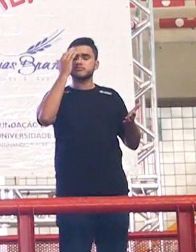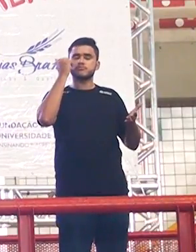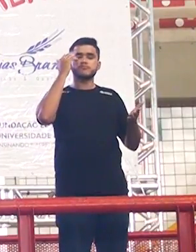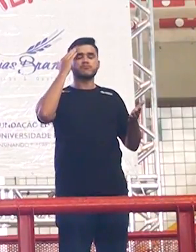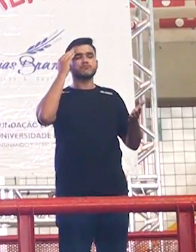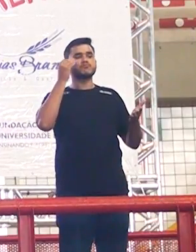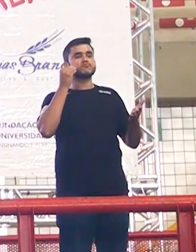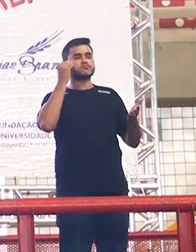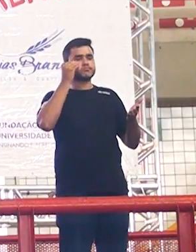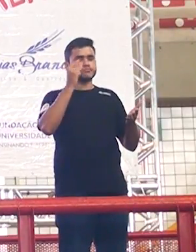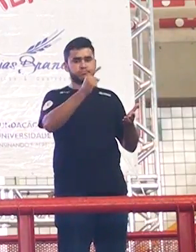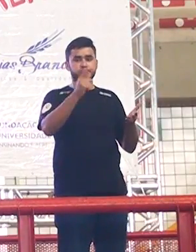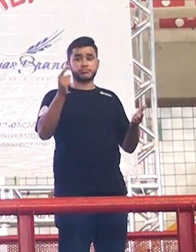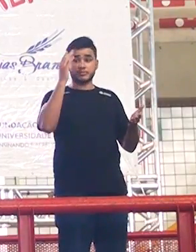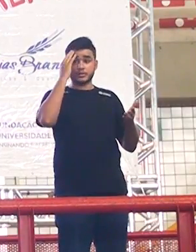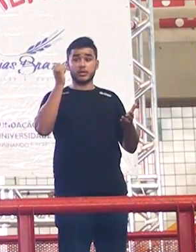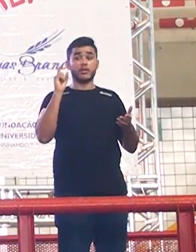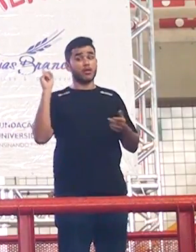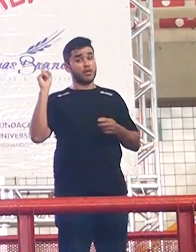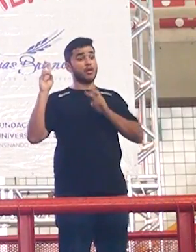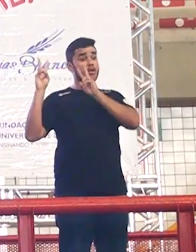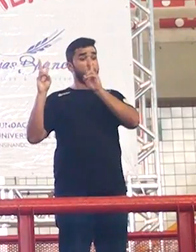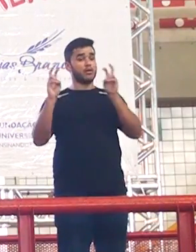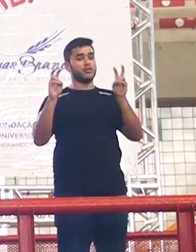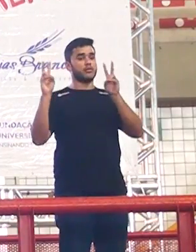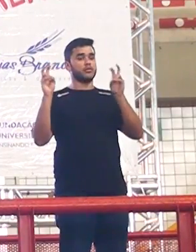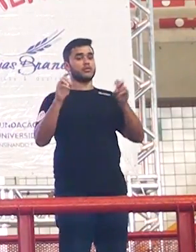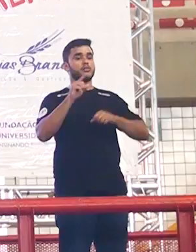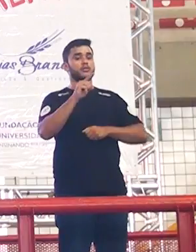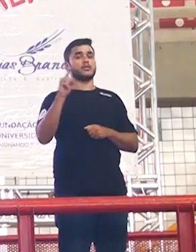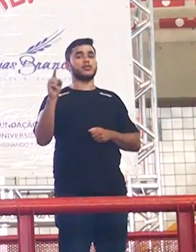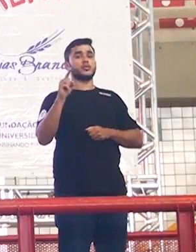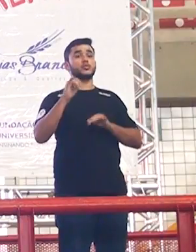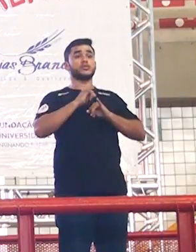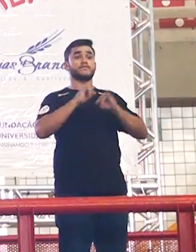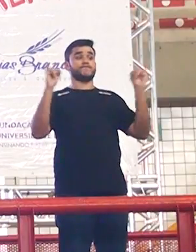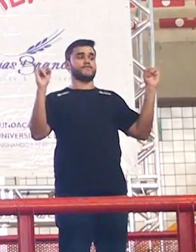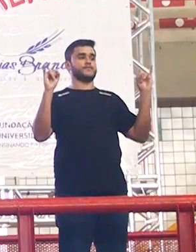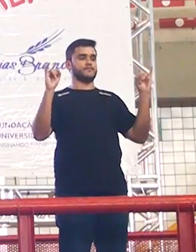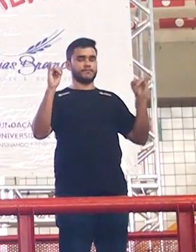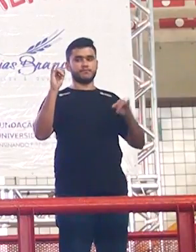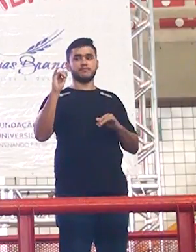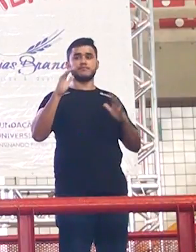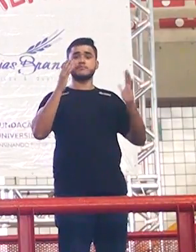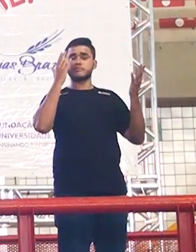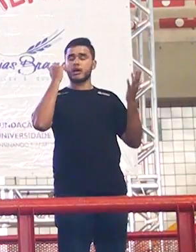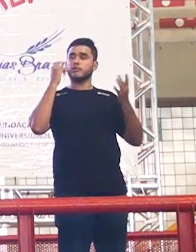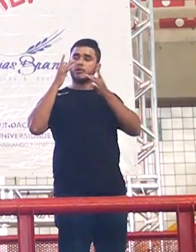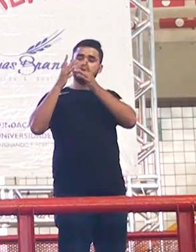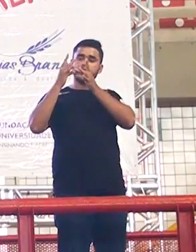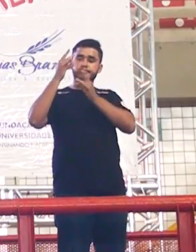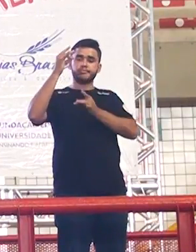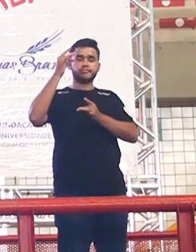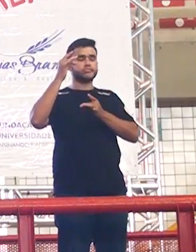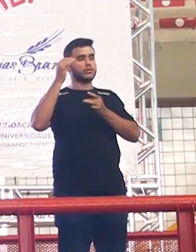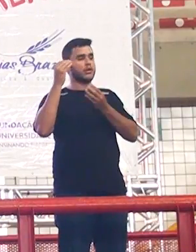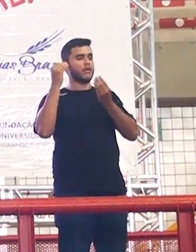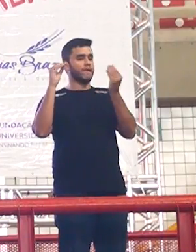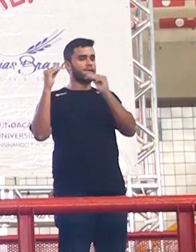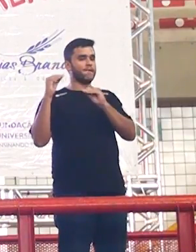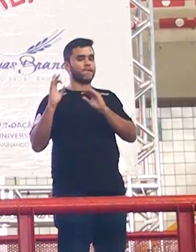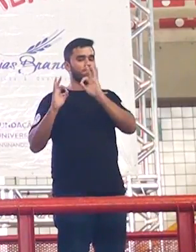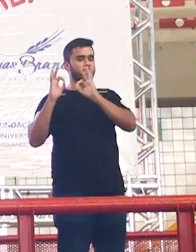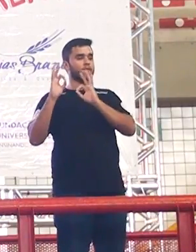conhecimento sobre esse assunto, porque esse assunto é de conhecimento público. A gente apenas deu uma melhorada